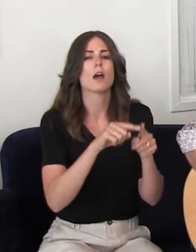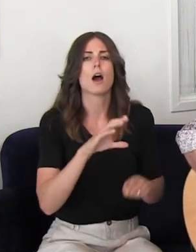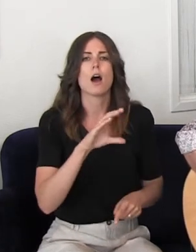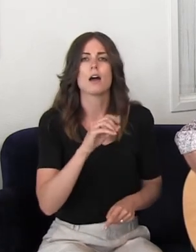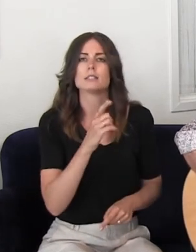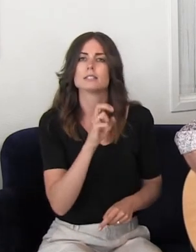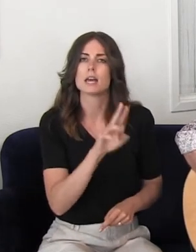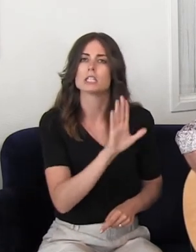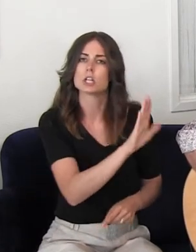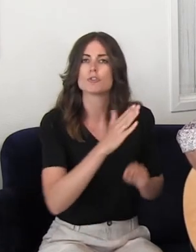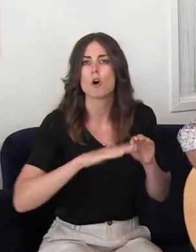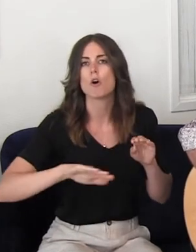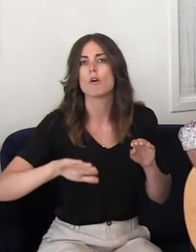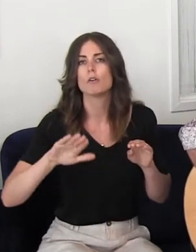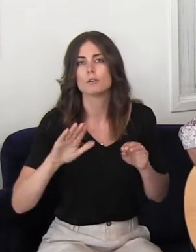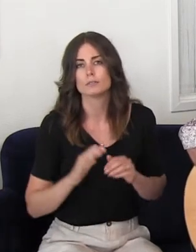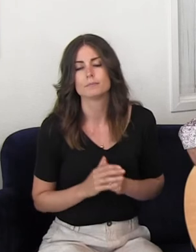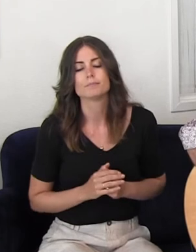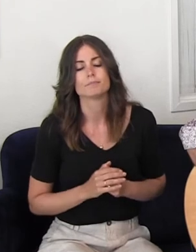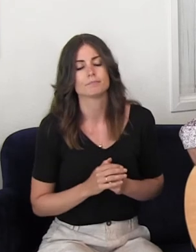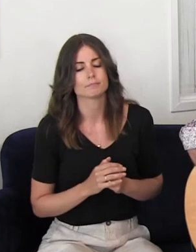i Alsterns dal.